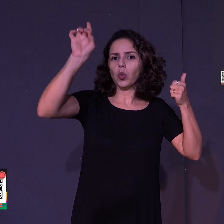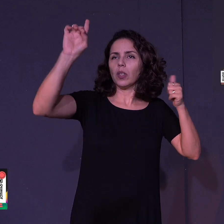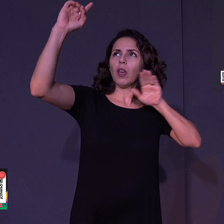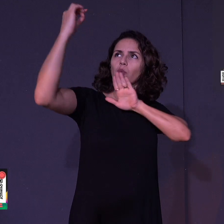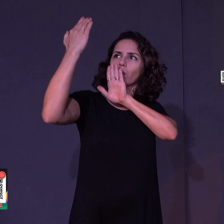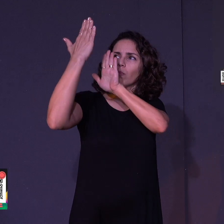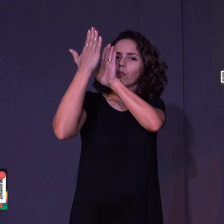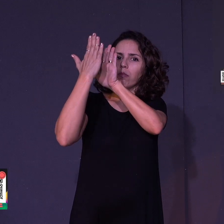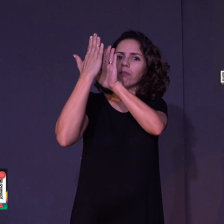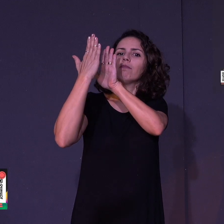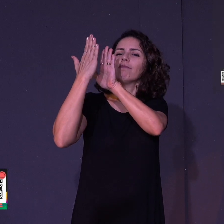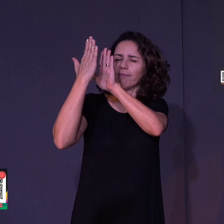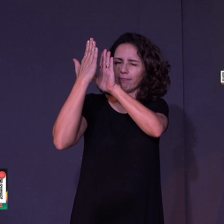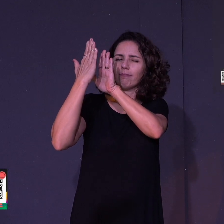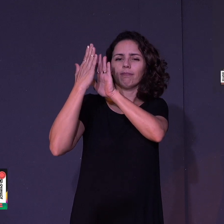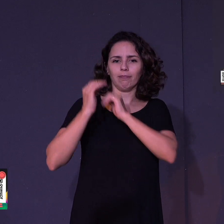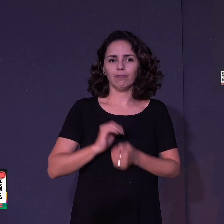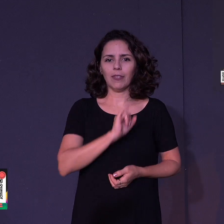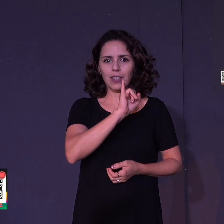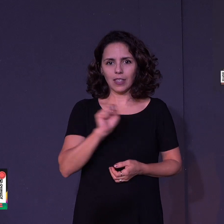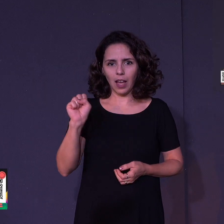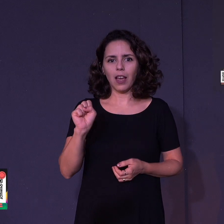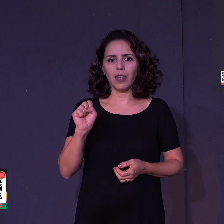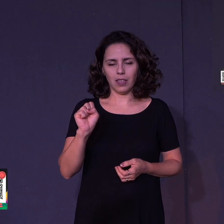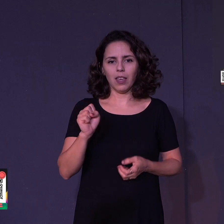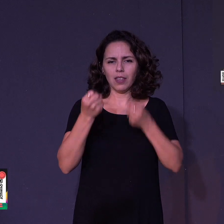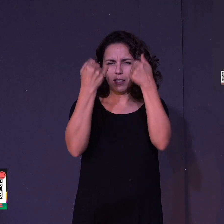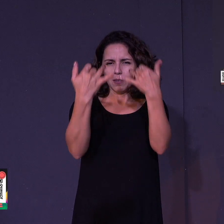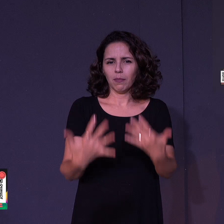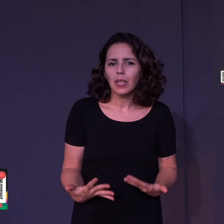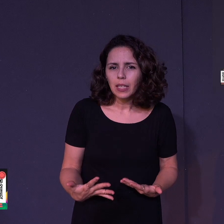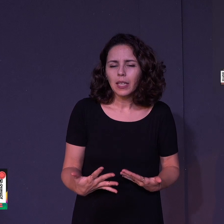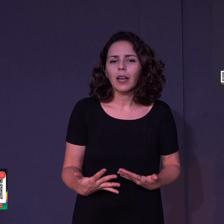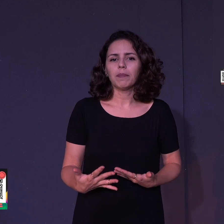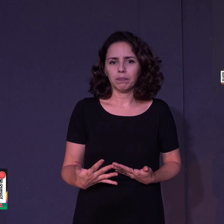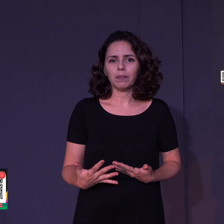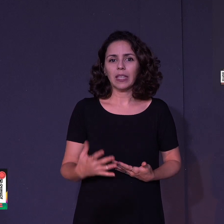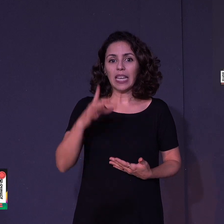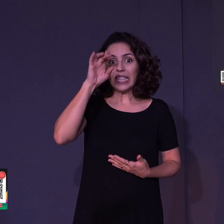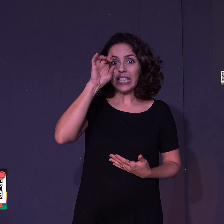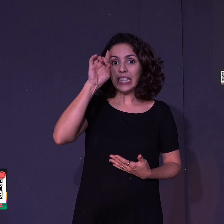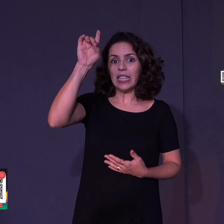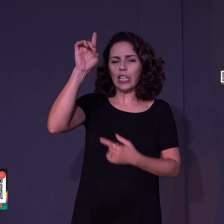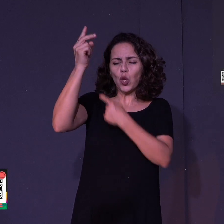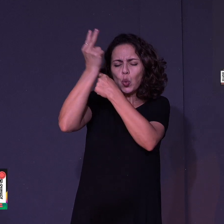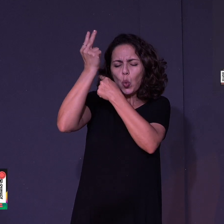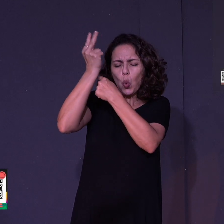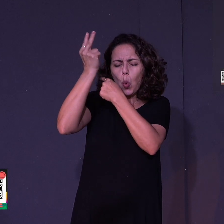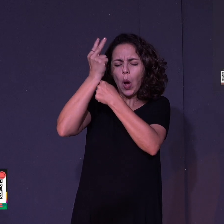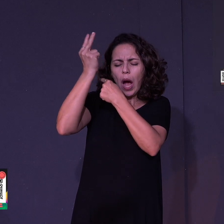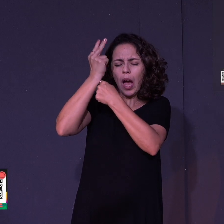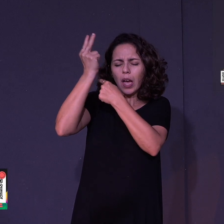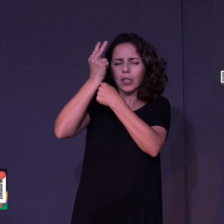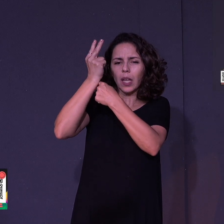ao Senhor. Isaías 26:3: tu guardarás em perfeita paz aquele cujo propósito está firme, porque